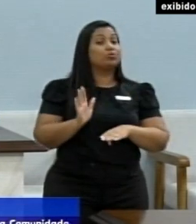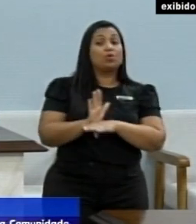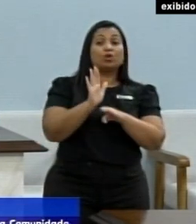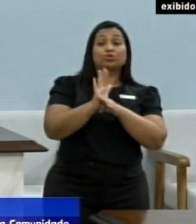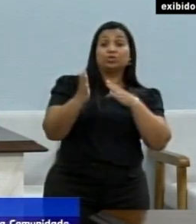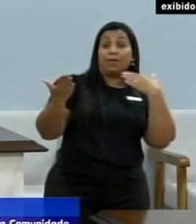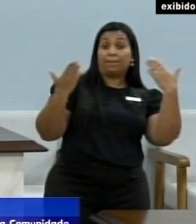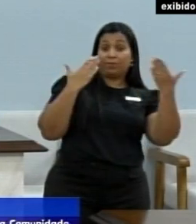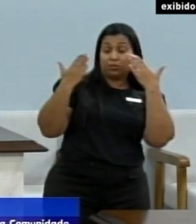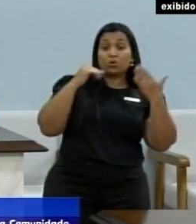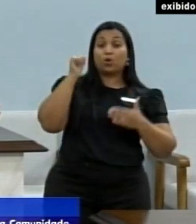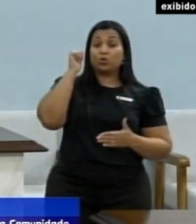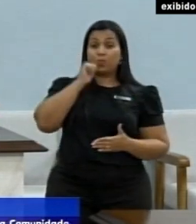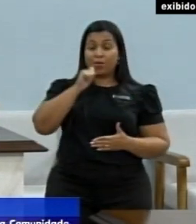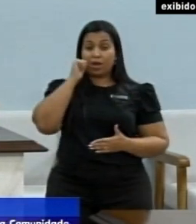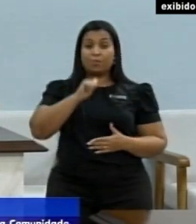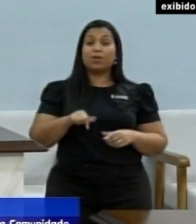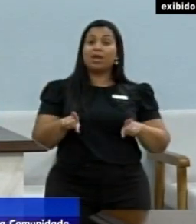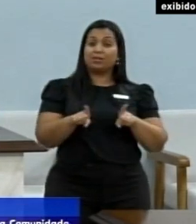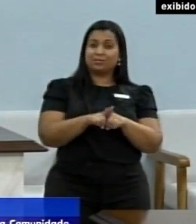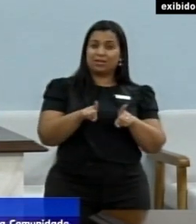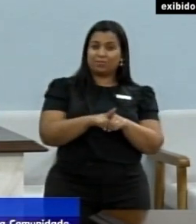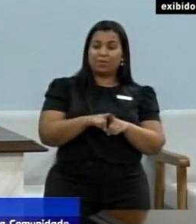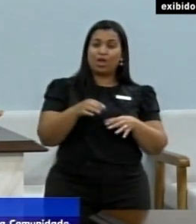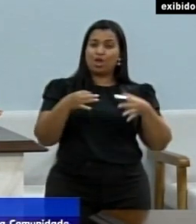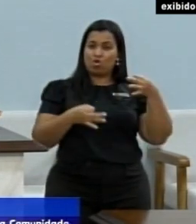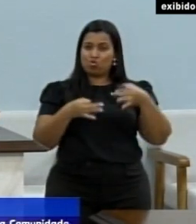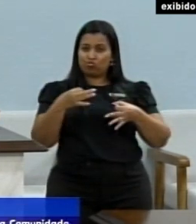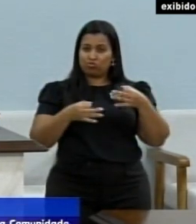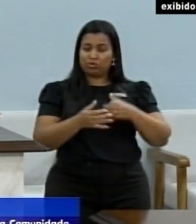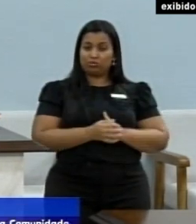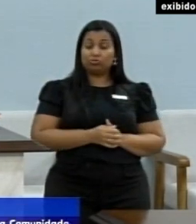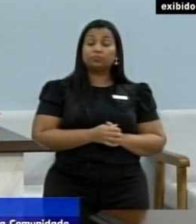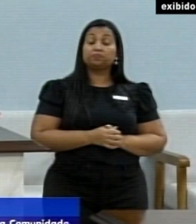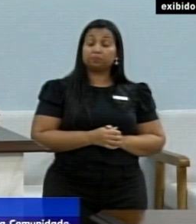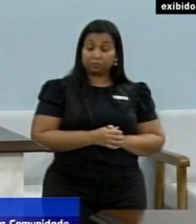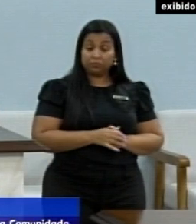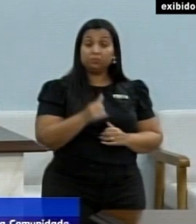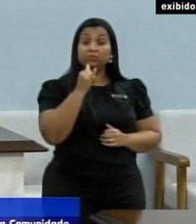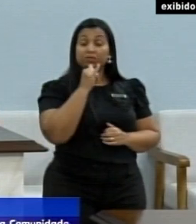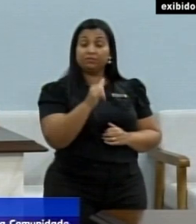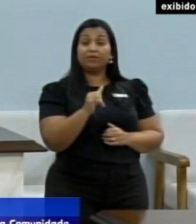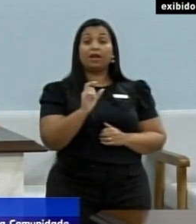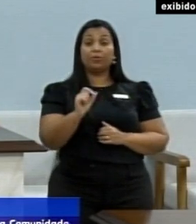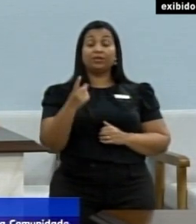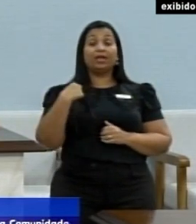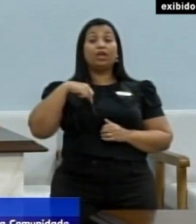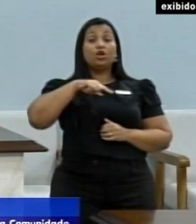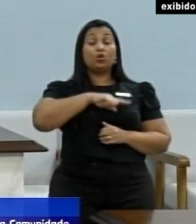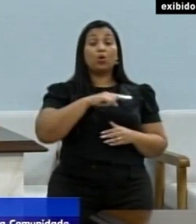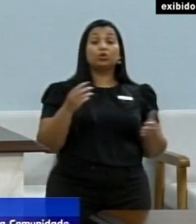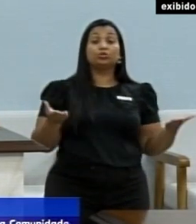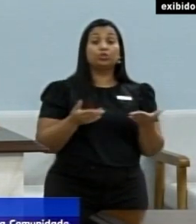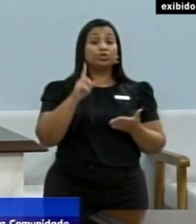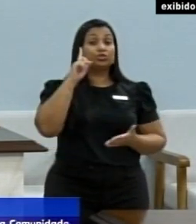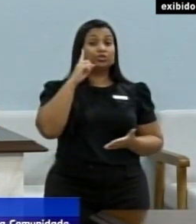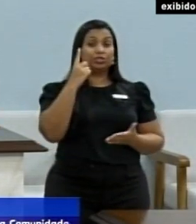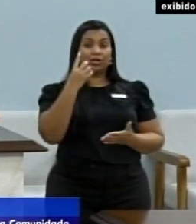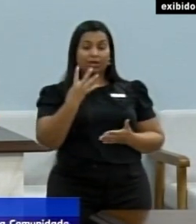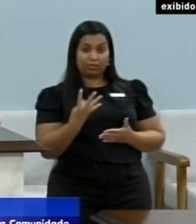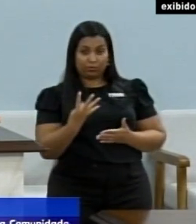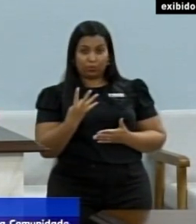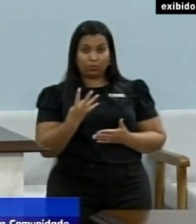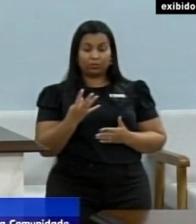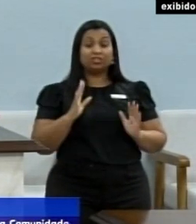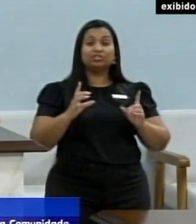para essas mulheres, jurídico, e quero deixar aqui registrado que nós estamos hoje no dia 14, nós